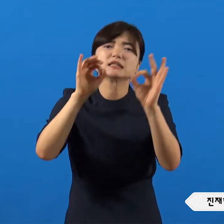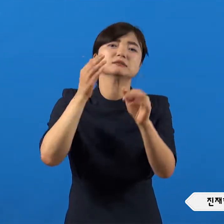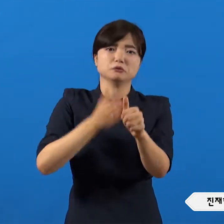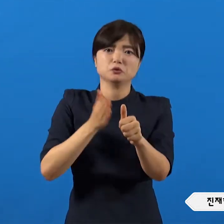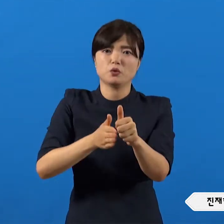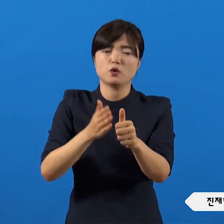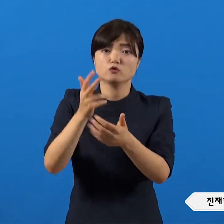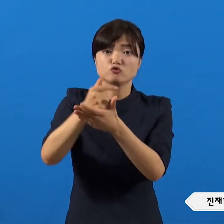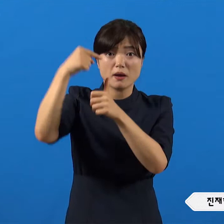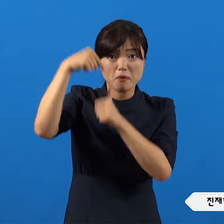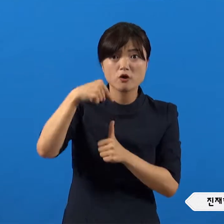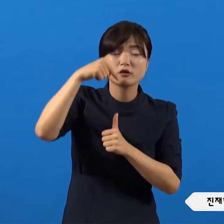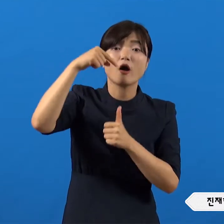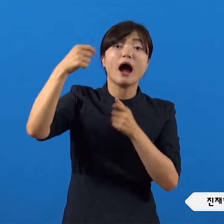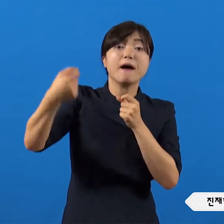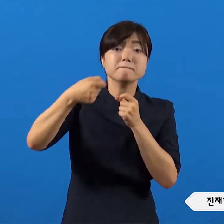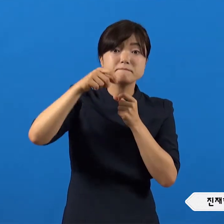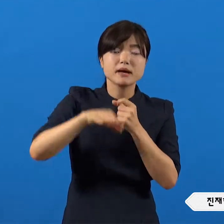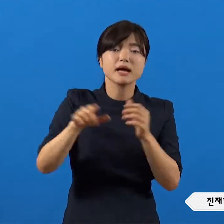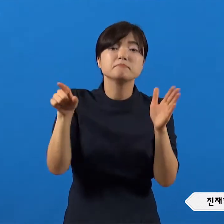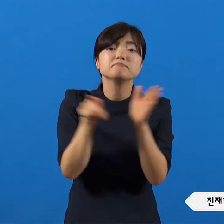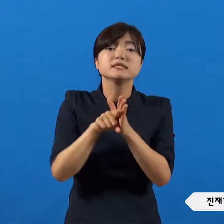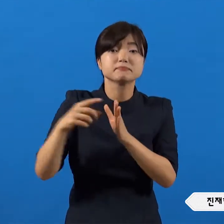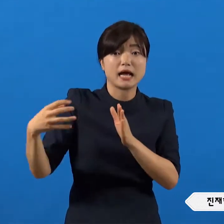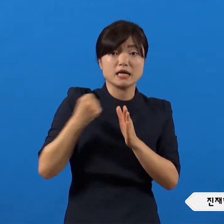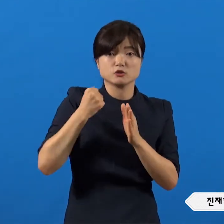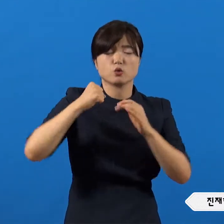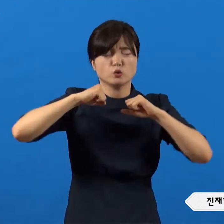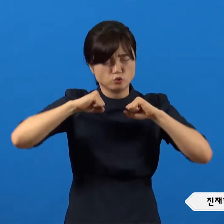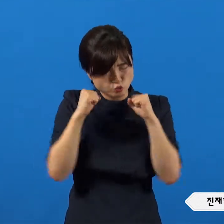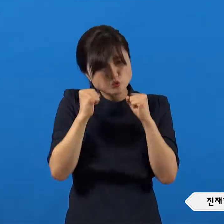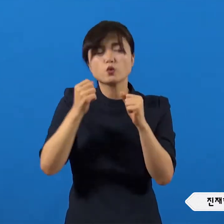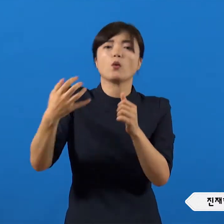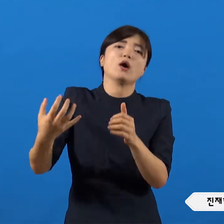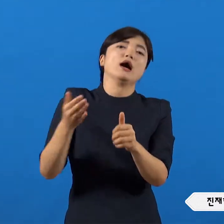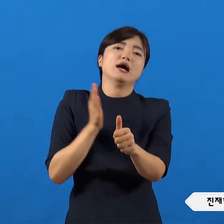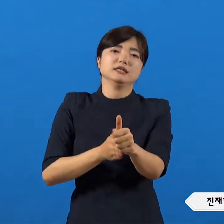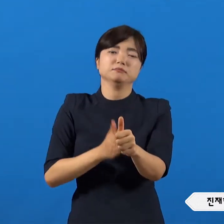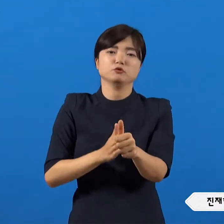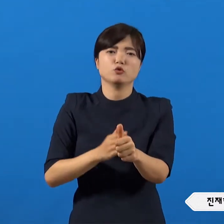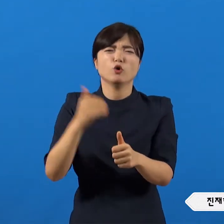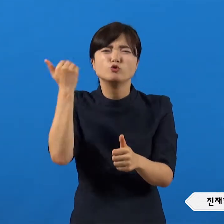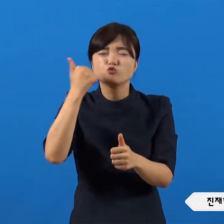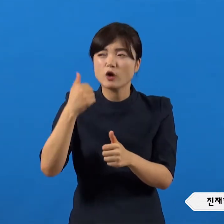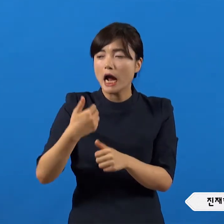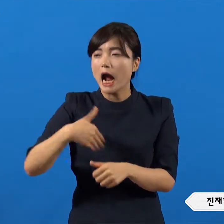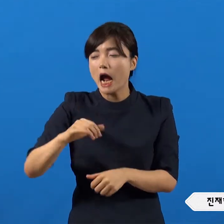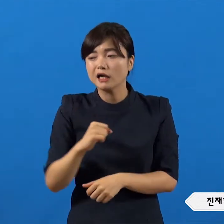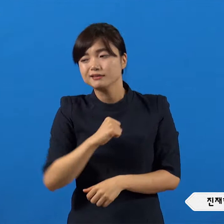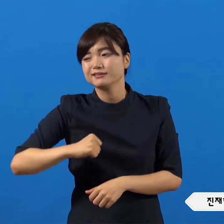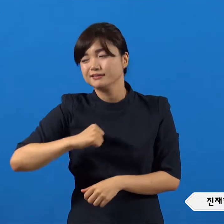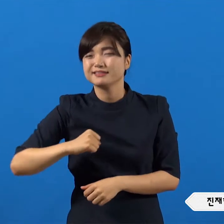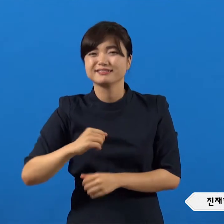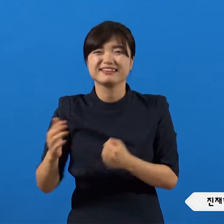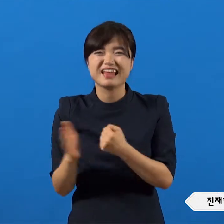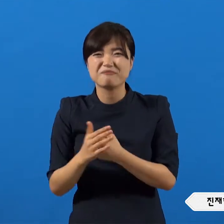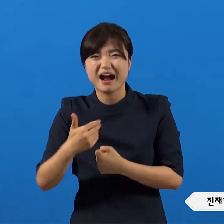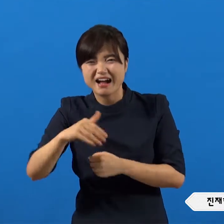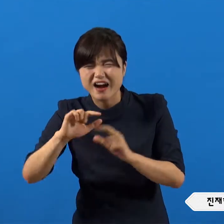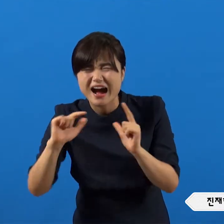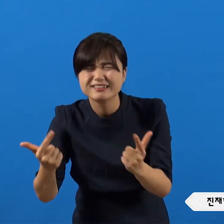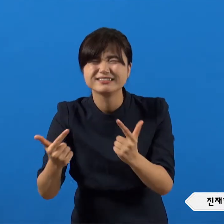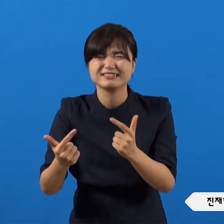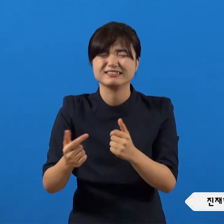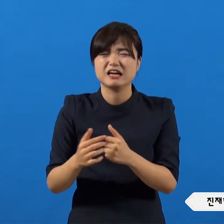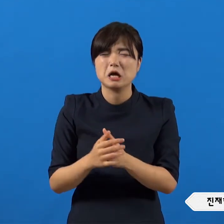주의 명령 앞에 믿음으로 순종하십시오. 누가 가자 그래서가 아니라, 가지 않으면